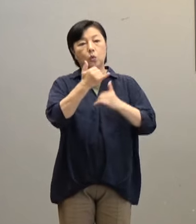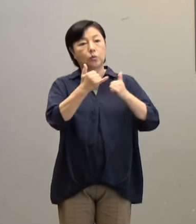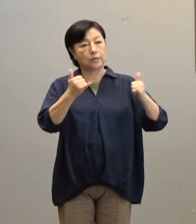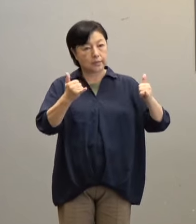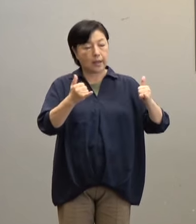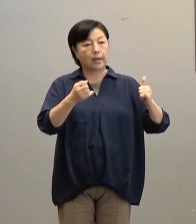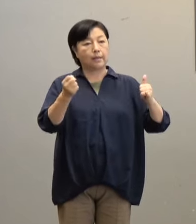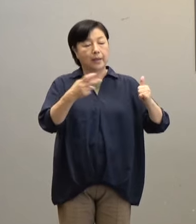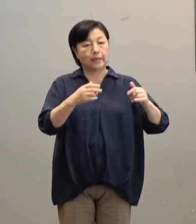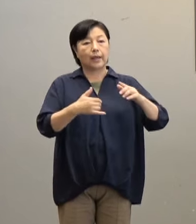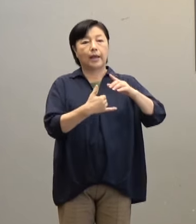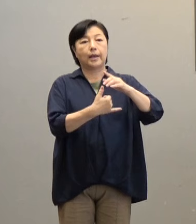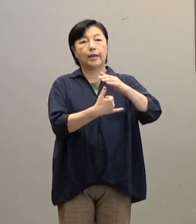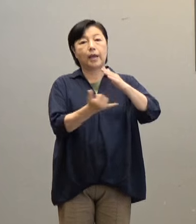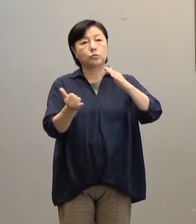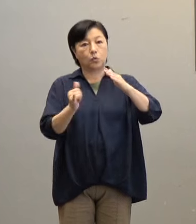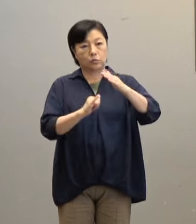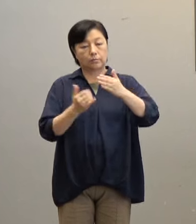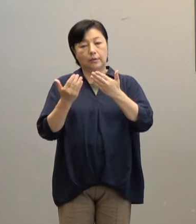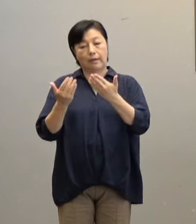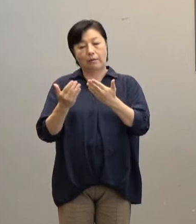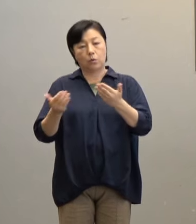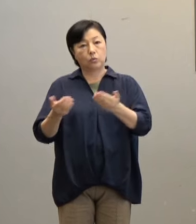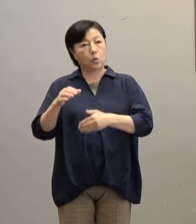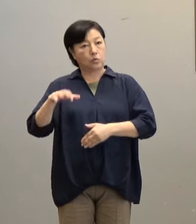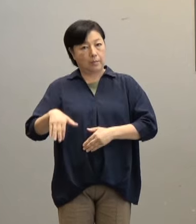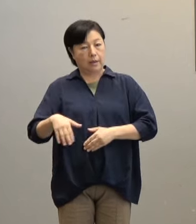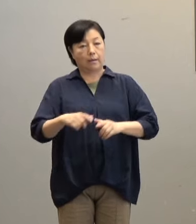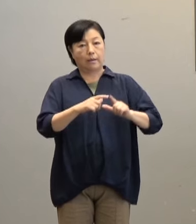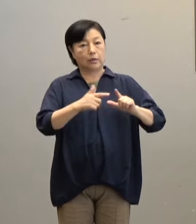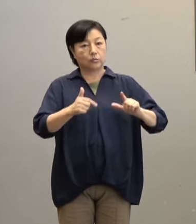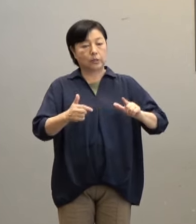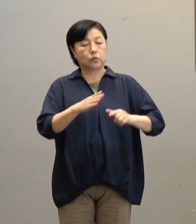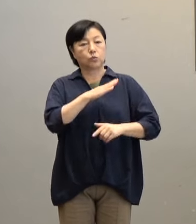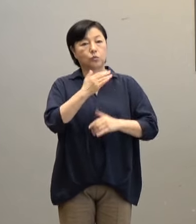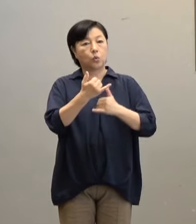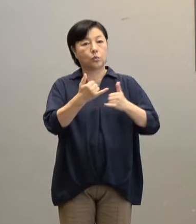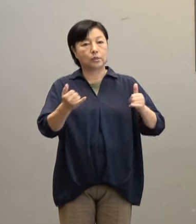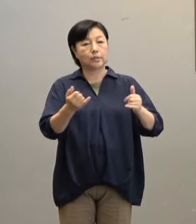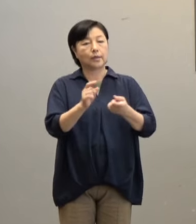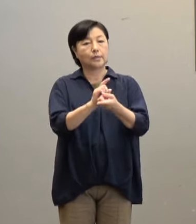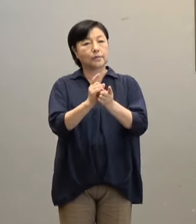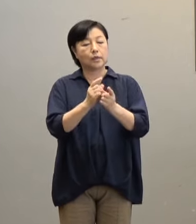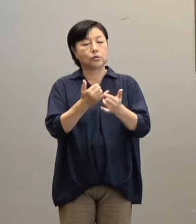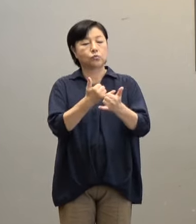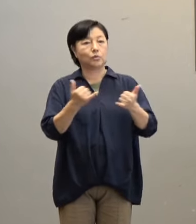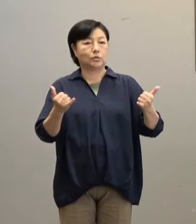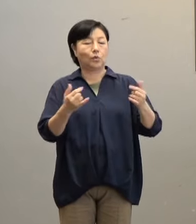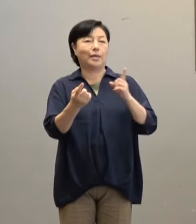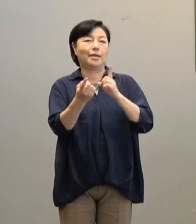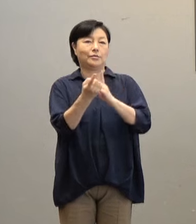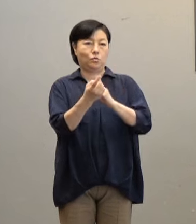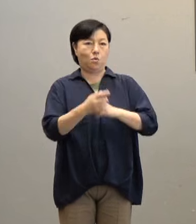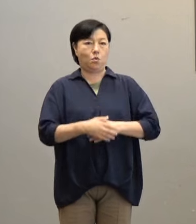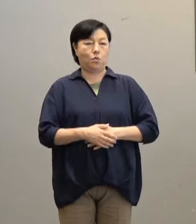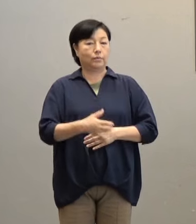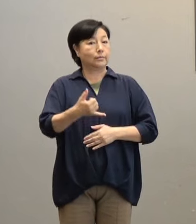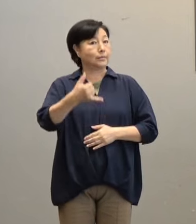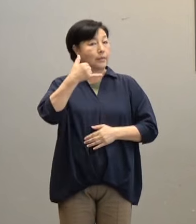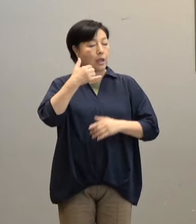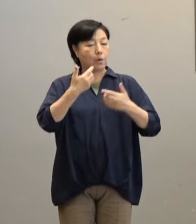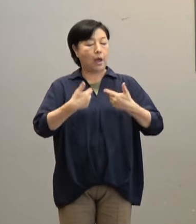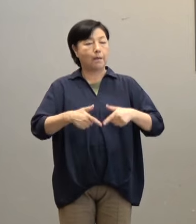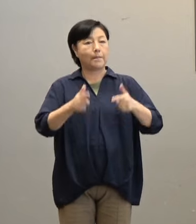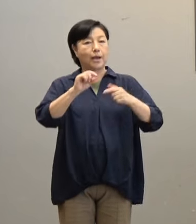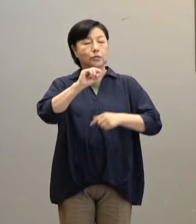やそのご家族、学校や職場で LGBTQ 当事者に接する方などであります。電話相談は毎